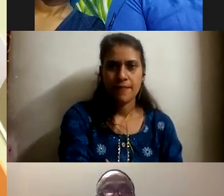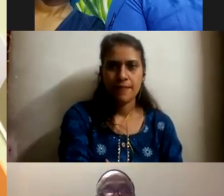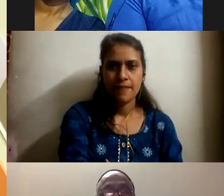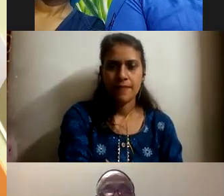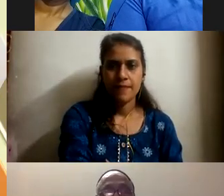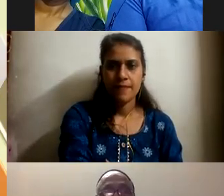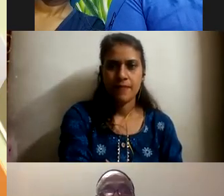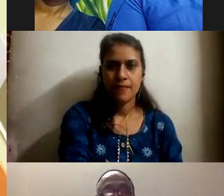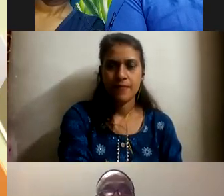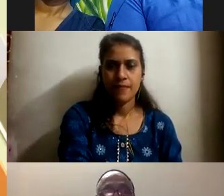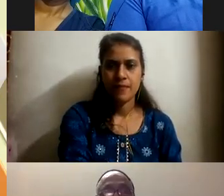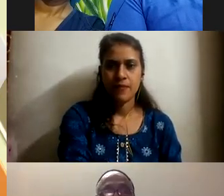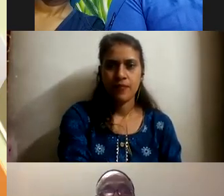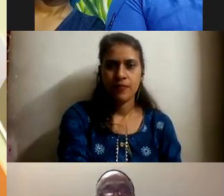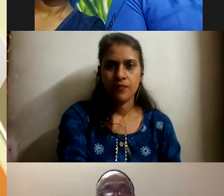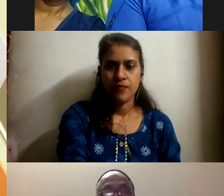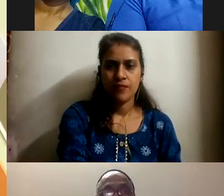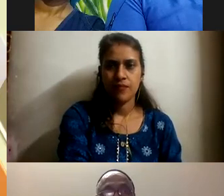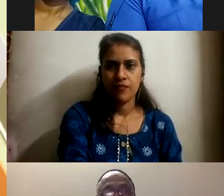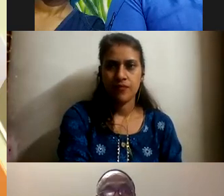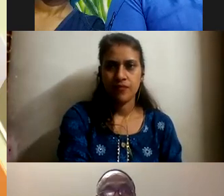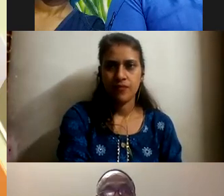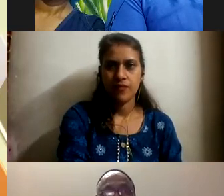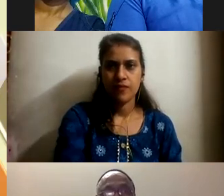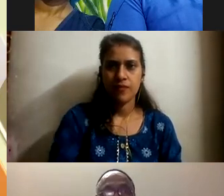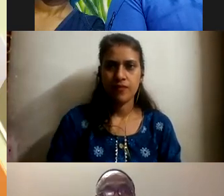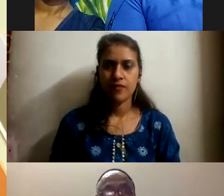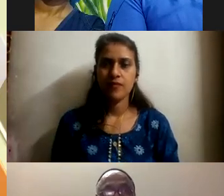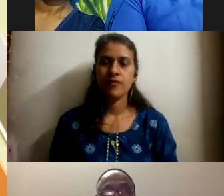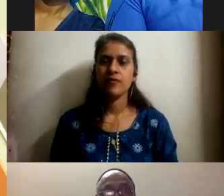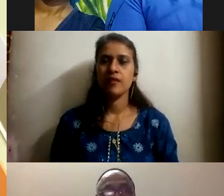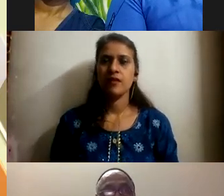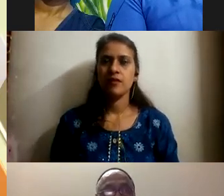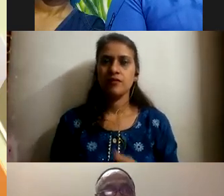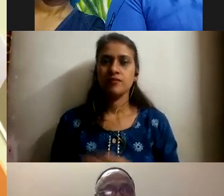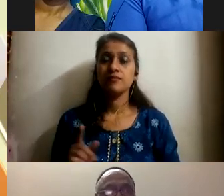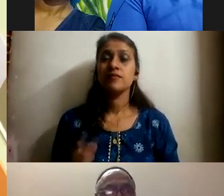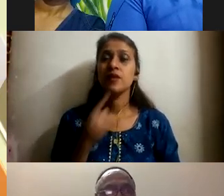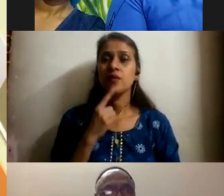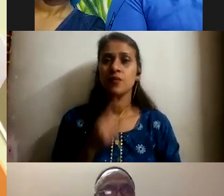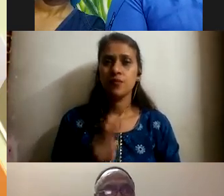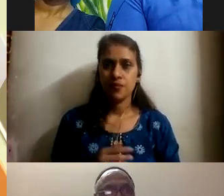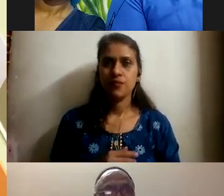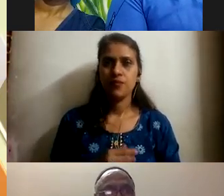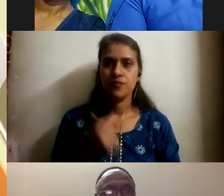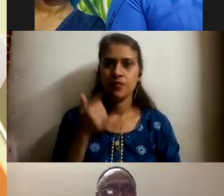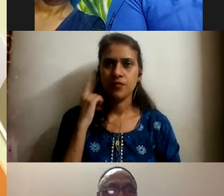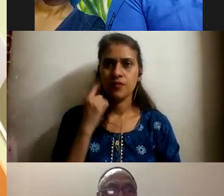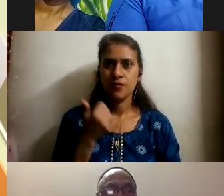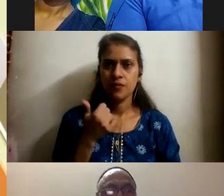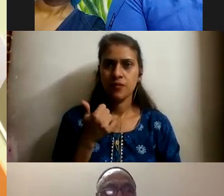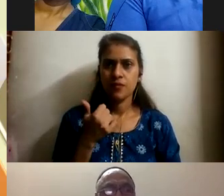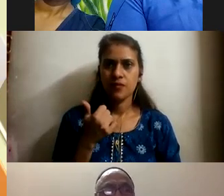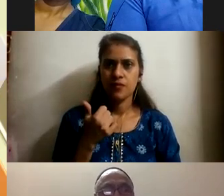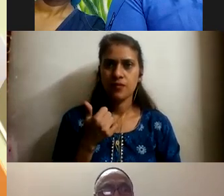मैं आज यहाँ पे एग्जीबिशन का लाइक आई थिंक यस्टरडे अभी नहीं इतने इट्स अ रियल ग्रोथ स्टोरी टू से दैट हाउ वी एज अ सोशल एंटरप्रेन्योरियल आई